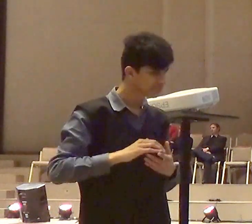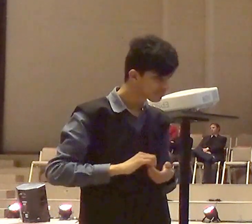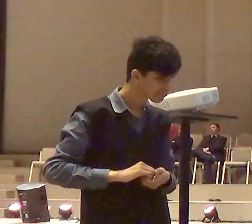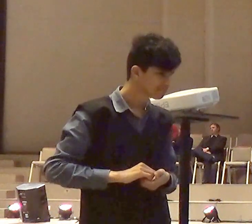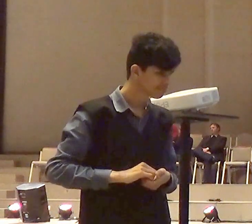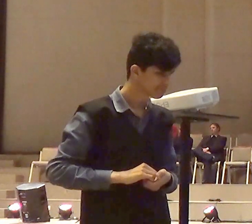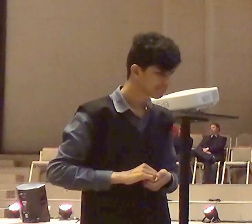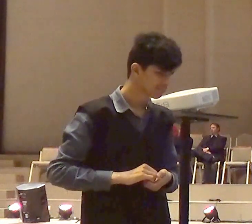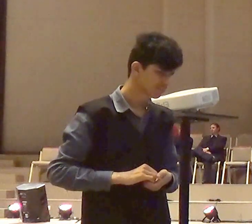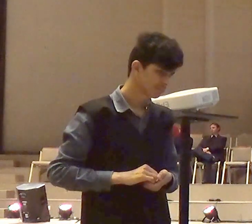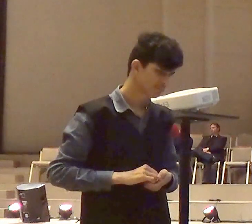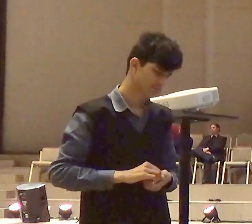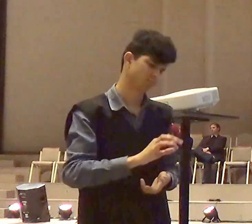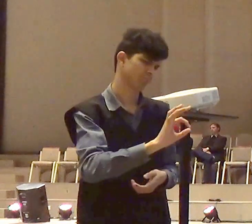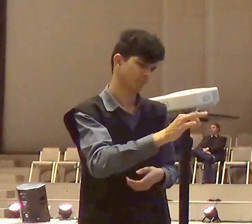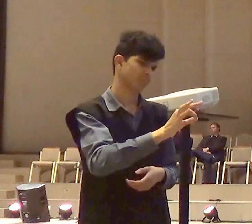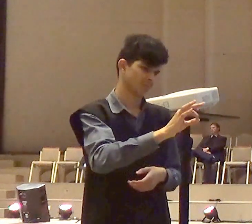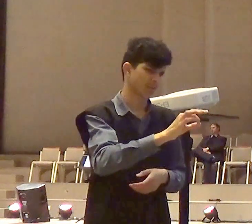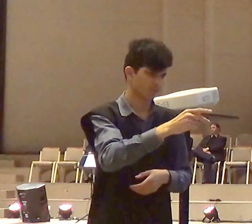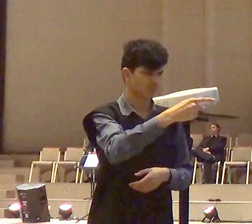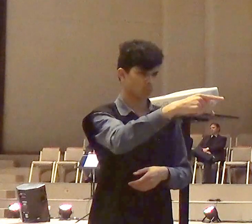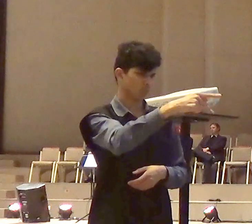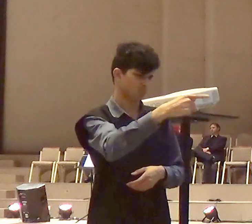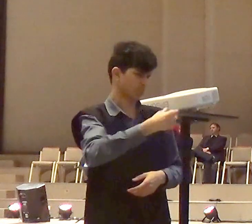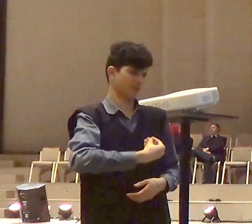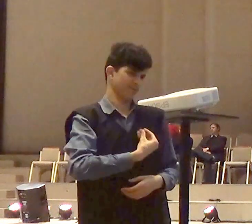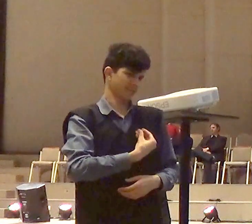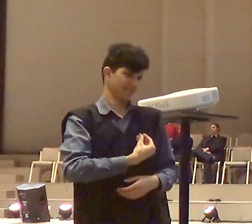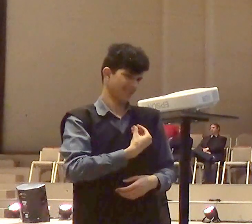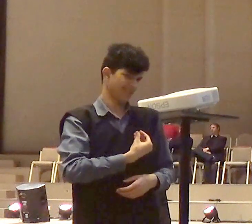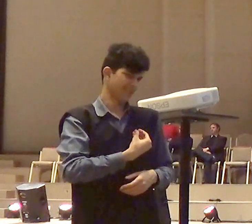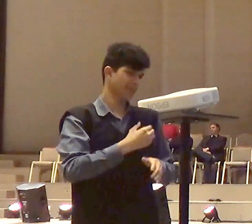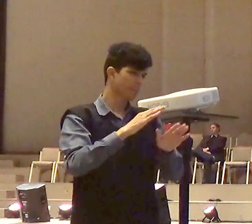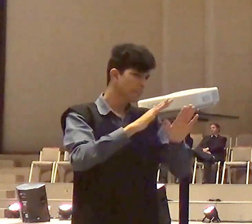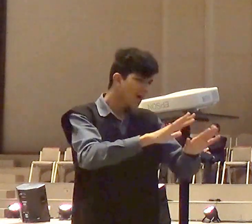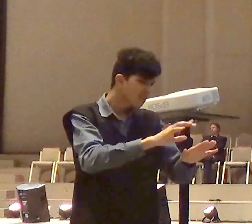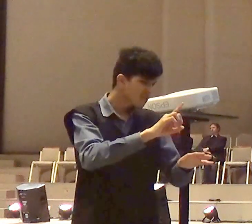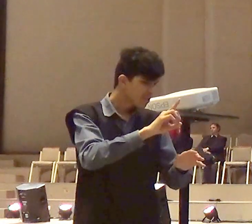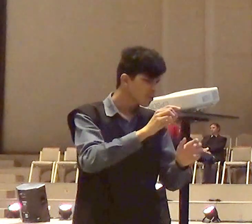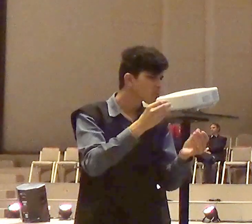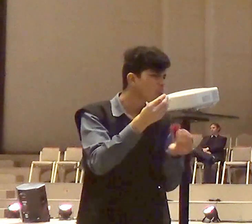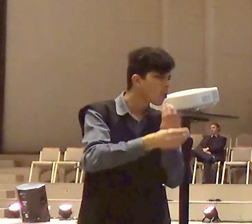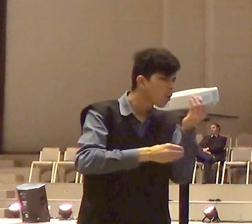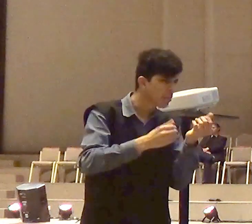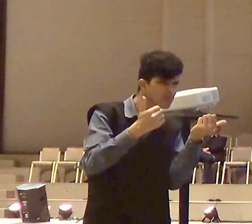É verdade mas você não é dono do nariz de Deus